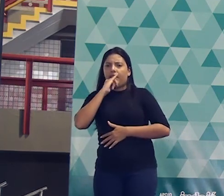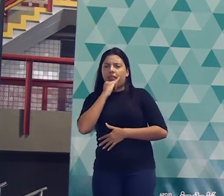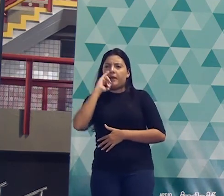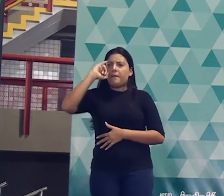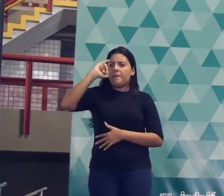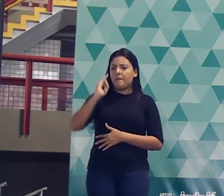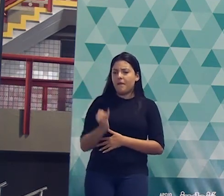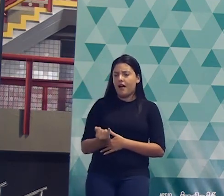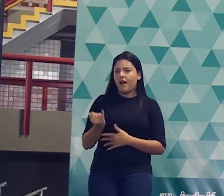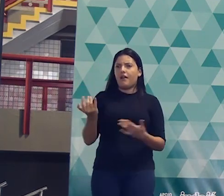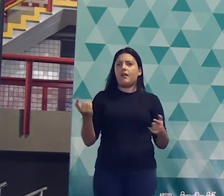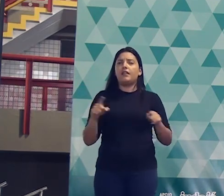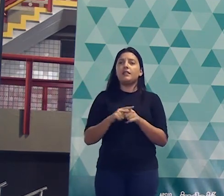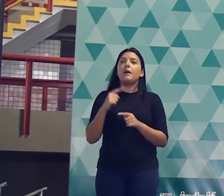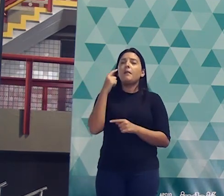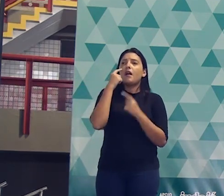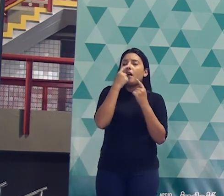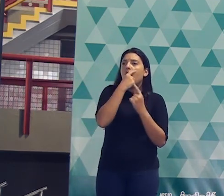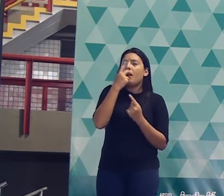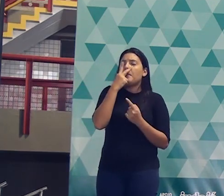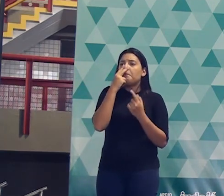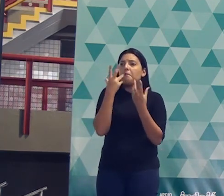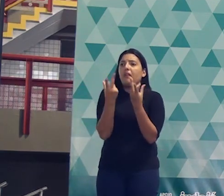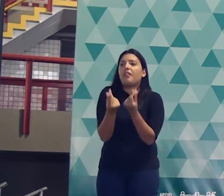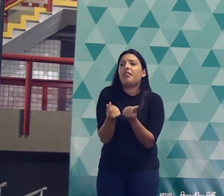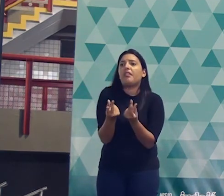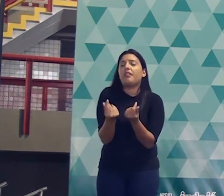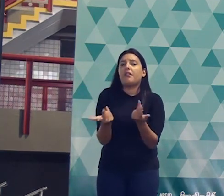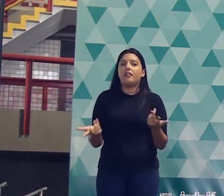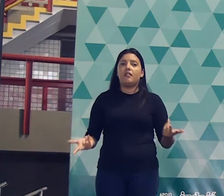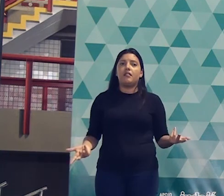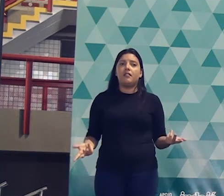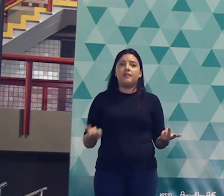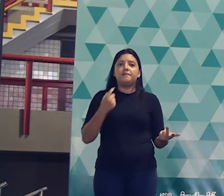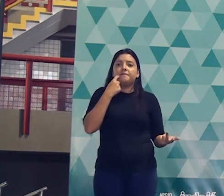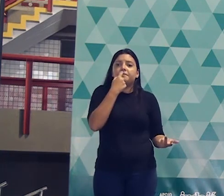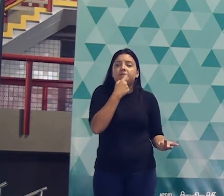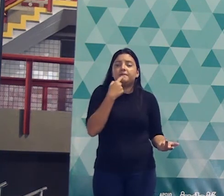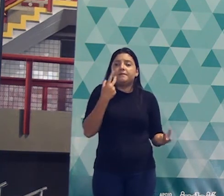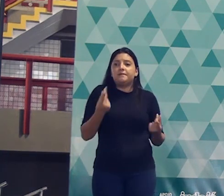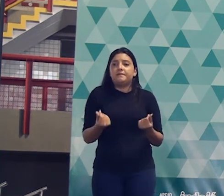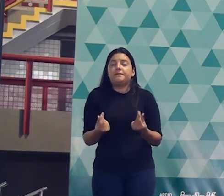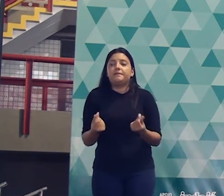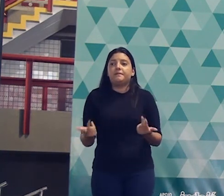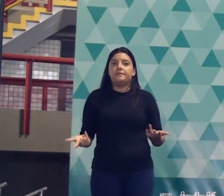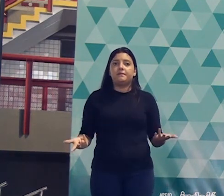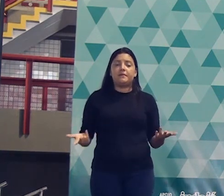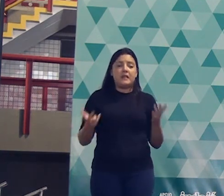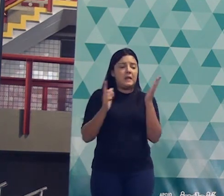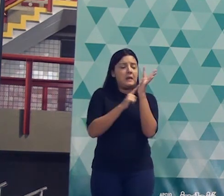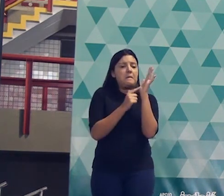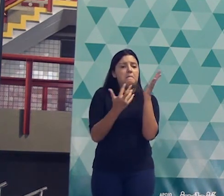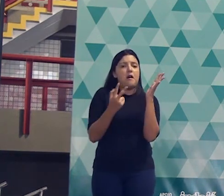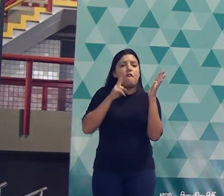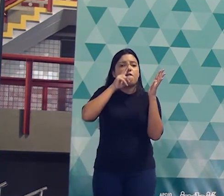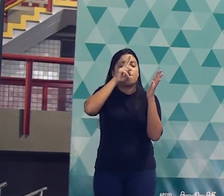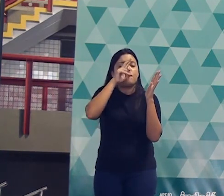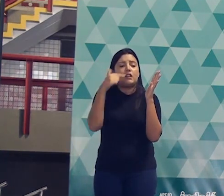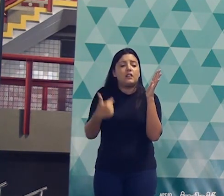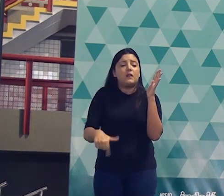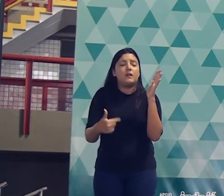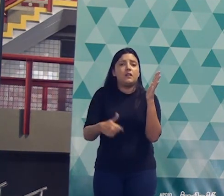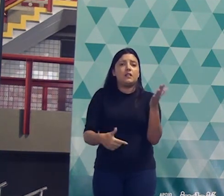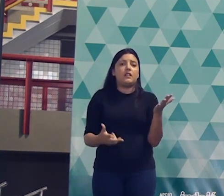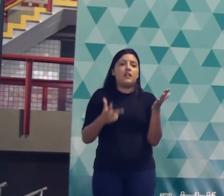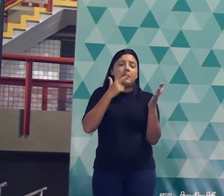magro, nem estes olhos tão vazios, nem um lábio amargo. Eu não tinha estas mãos sem força, tão paradas